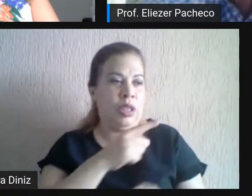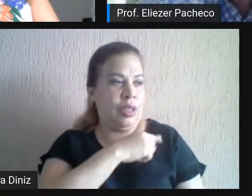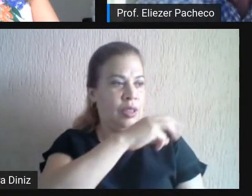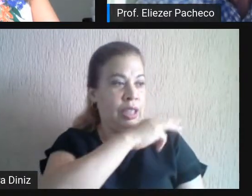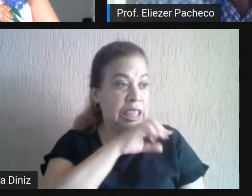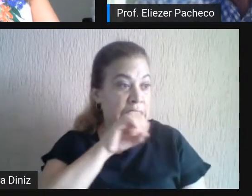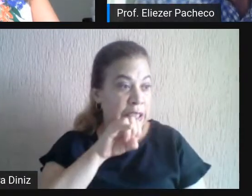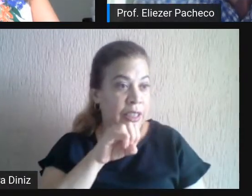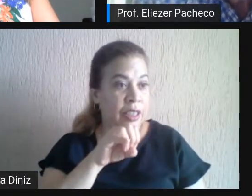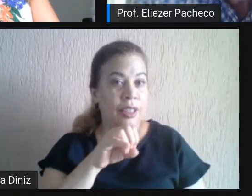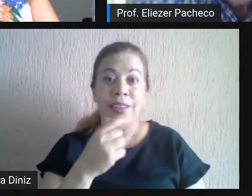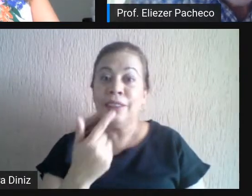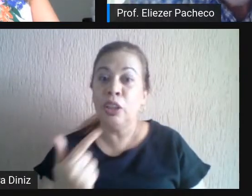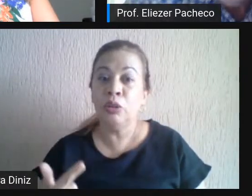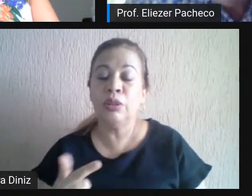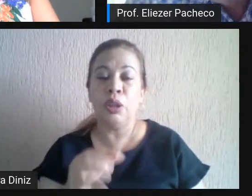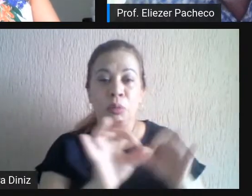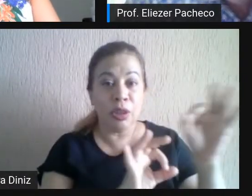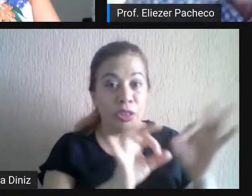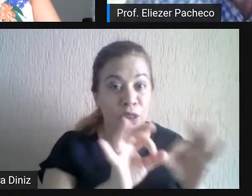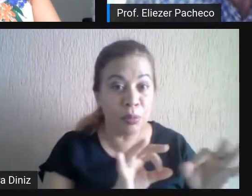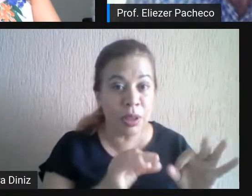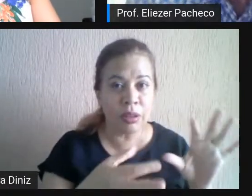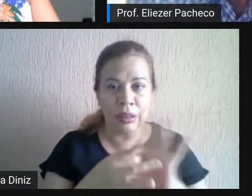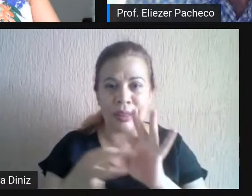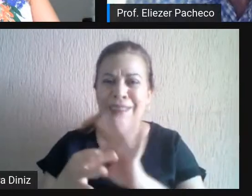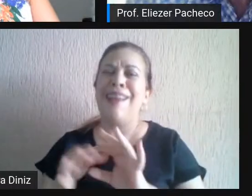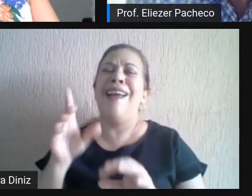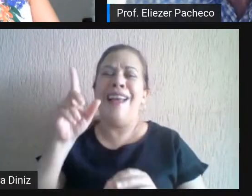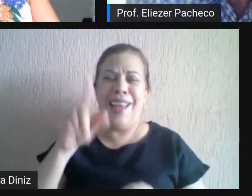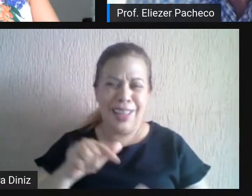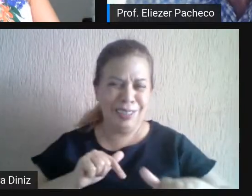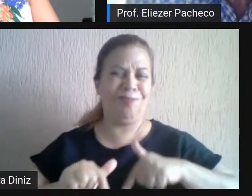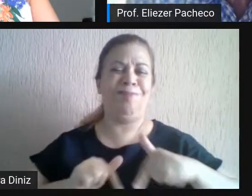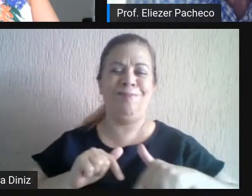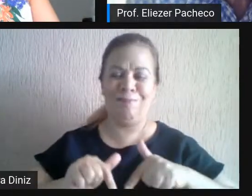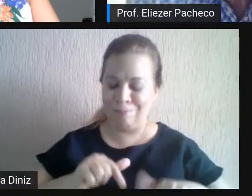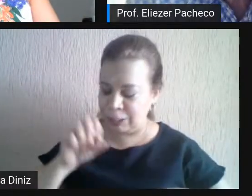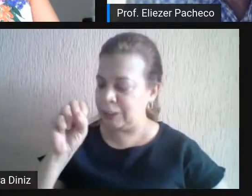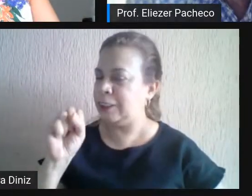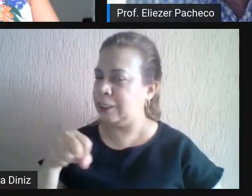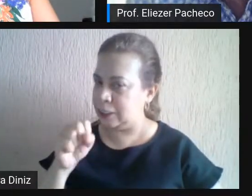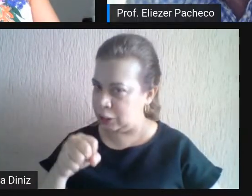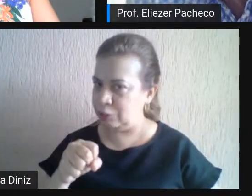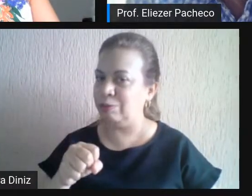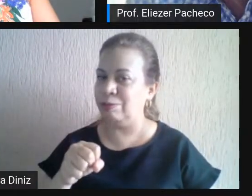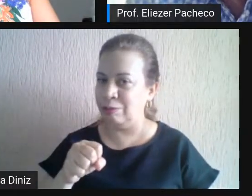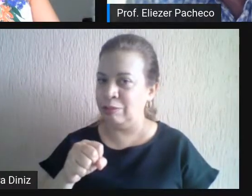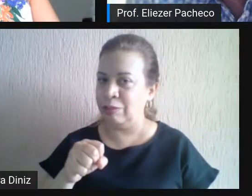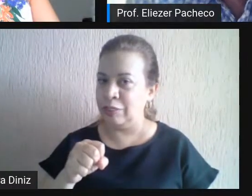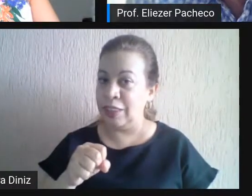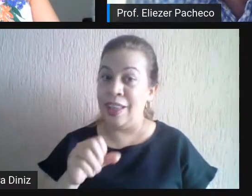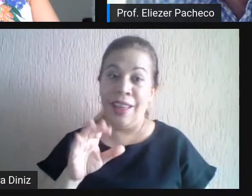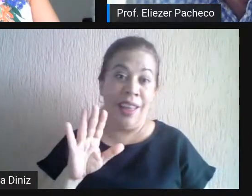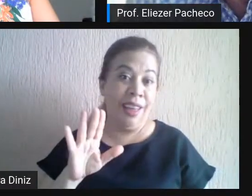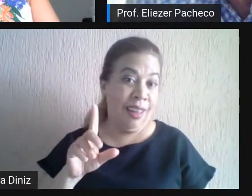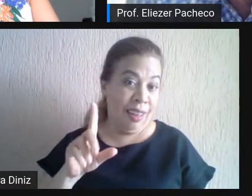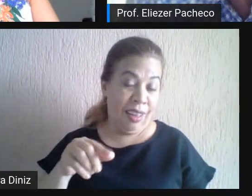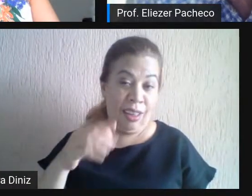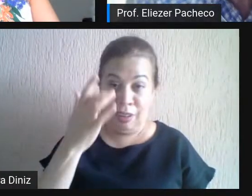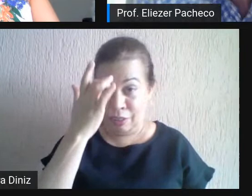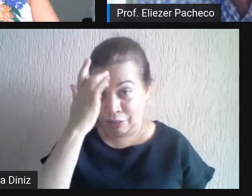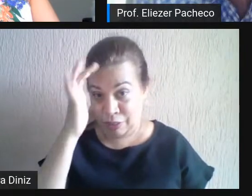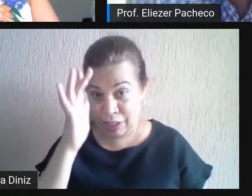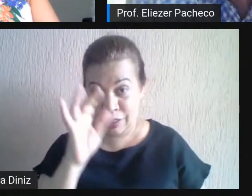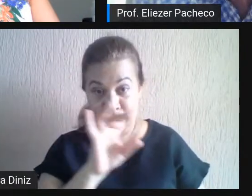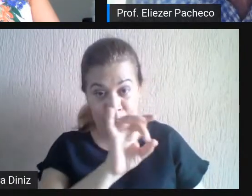integrada. Dá mais trabalho? Dá muito mais trabalho, sem dúvida alguma. É muito mais fácil cada um pegar seu caderninho,